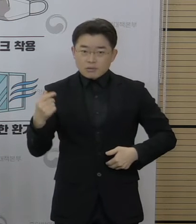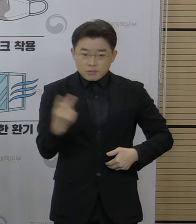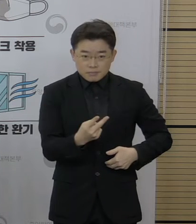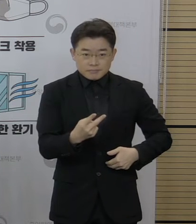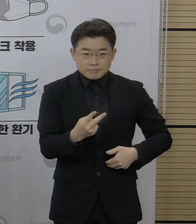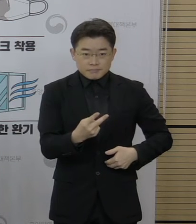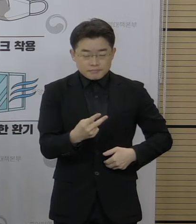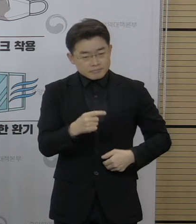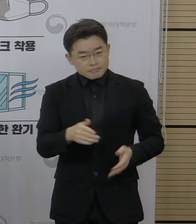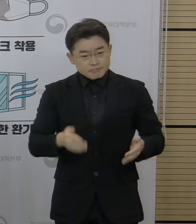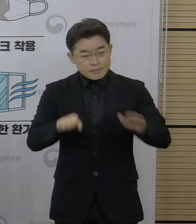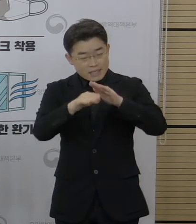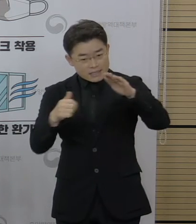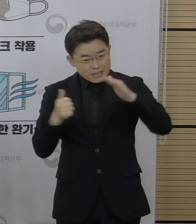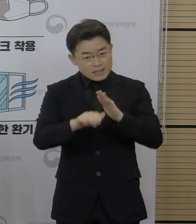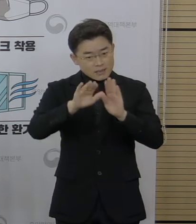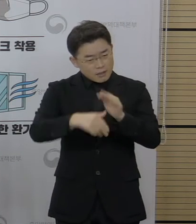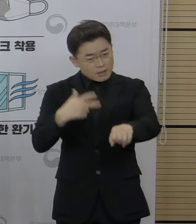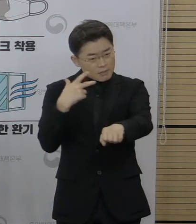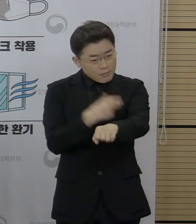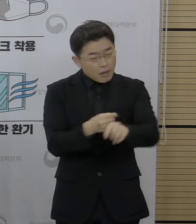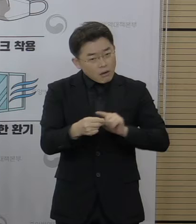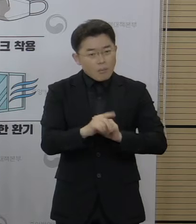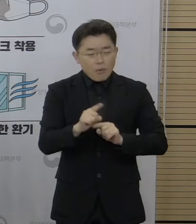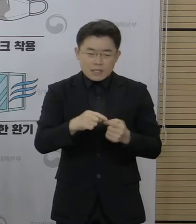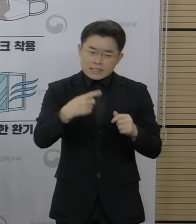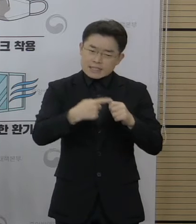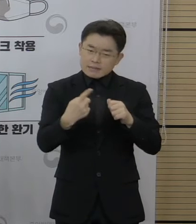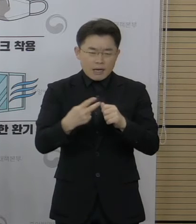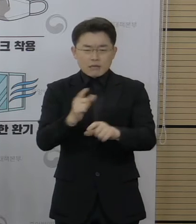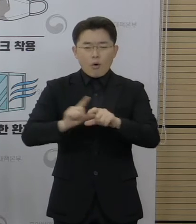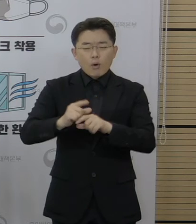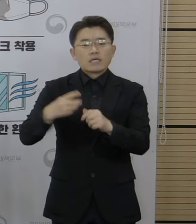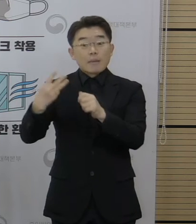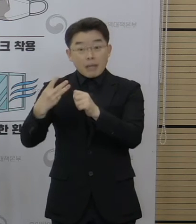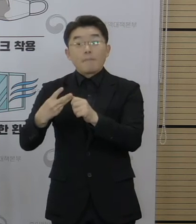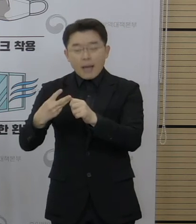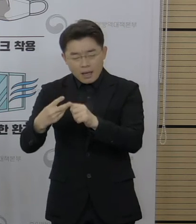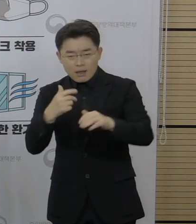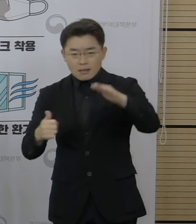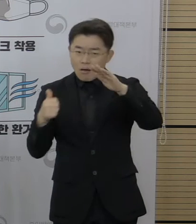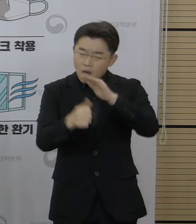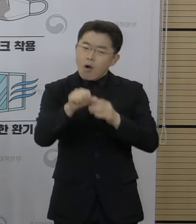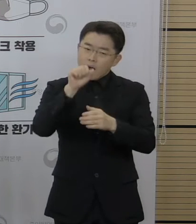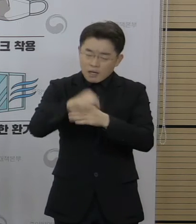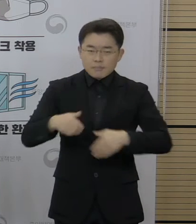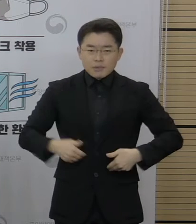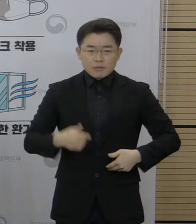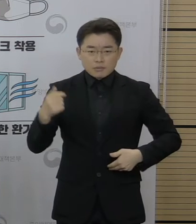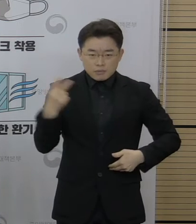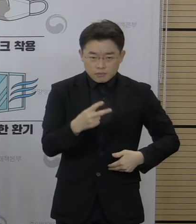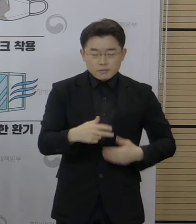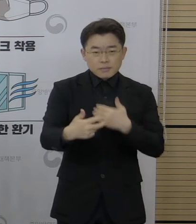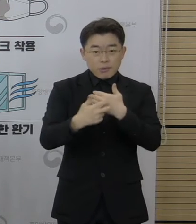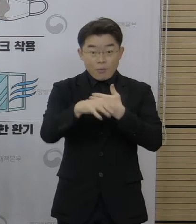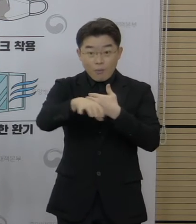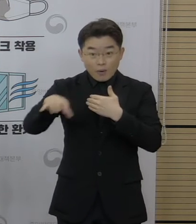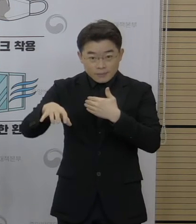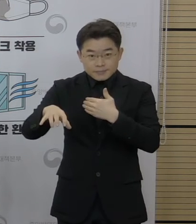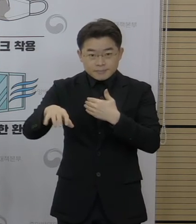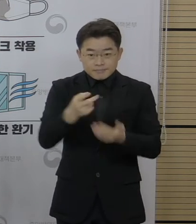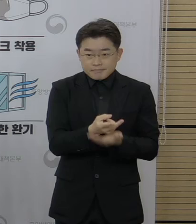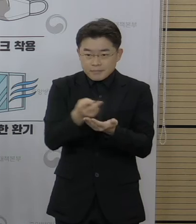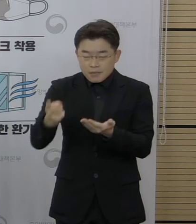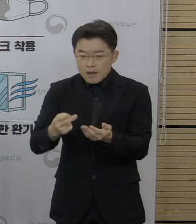유효기간을 설정 하는 것을 검토해야 될 필요가 있겠고 또 양 병원에 방역 강화 그리고 효율적 인 병상 활용방안